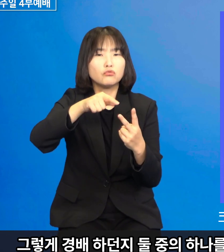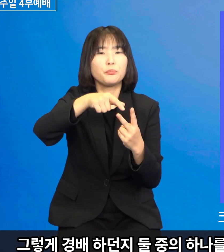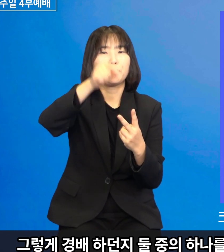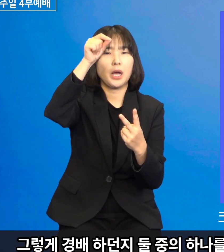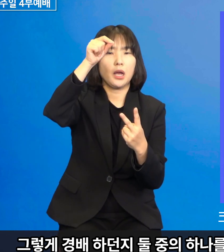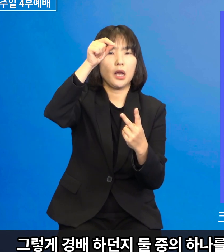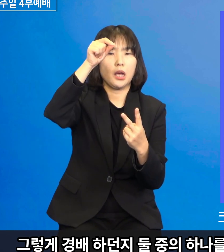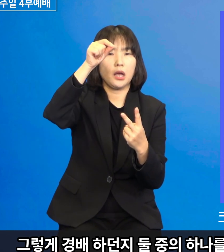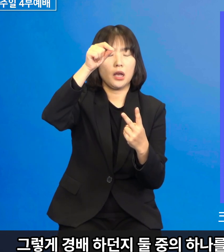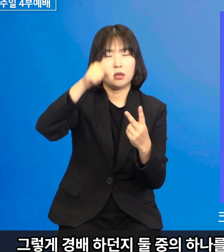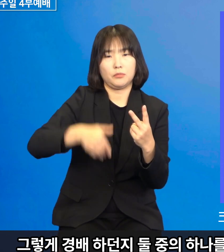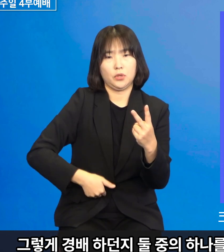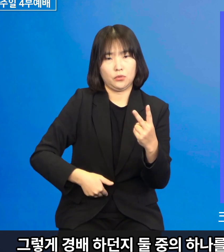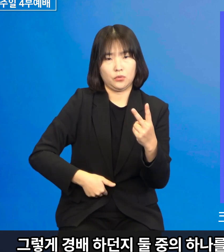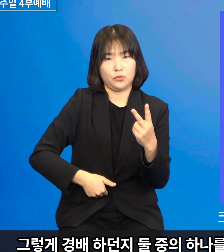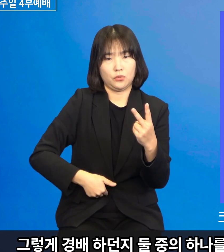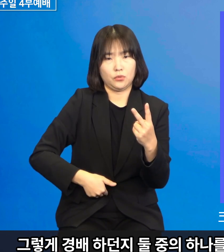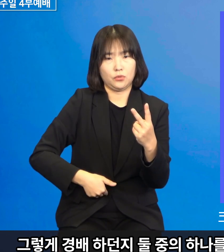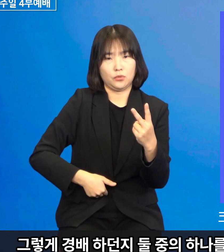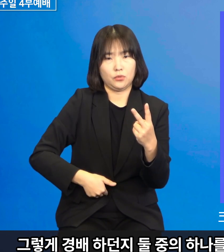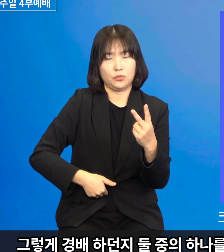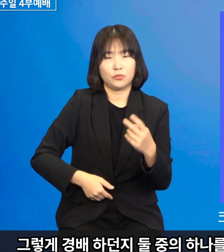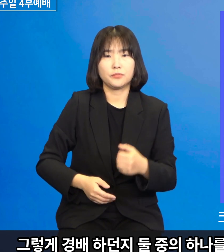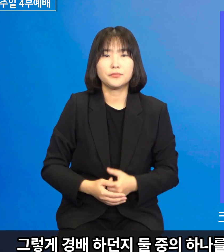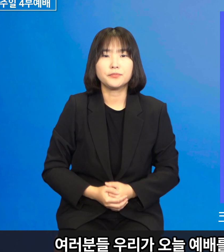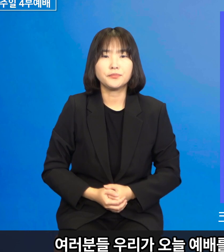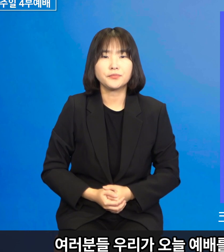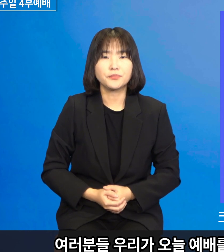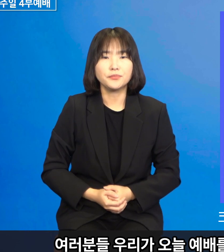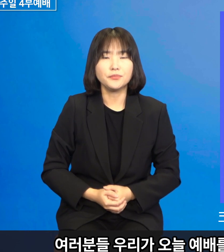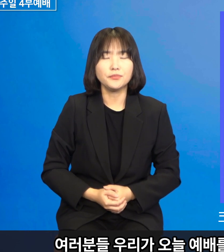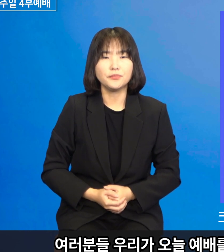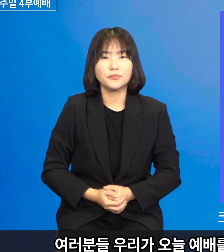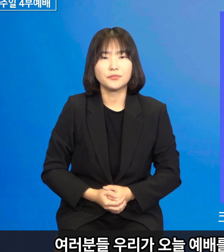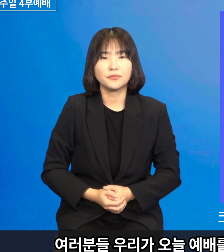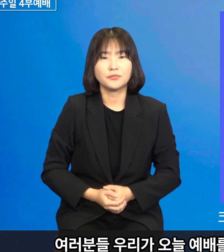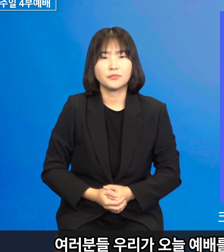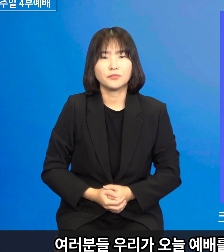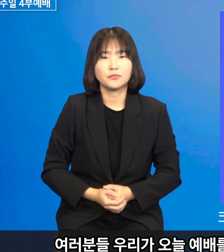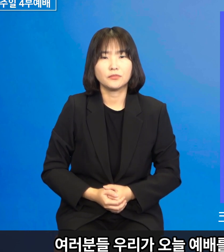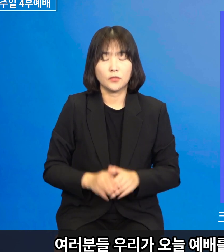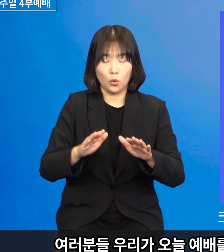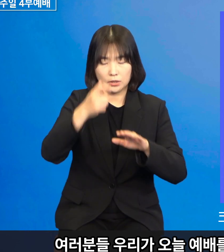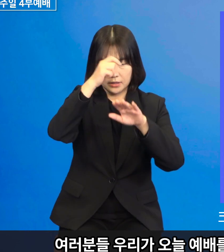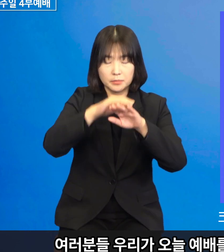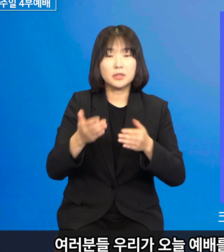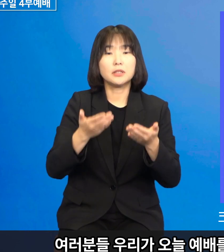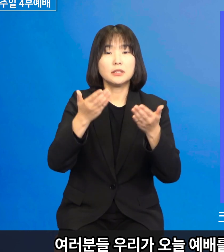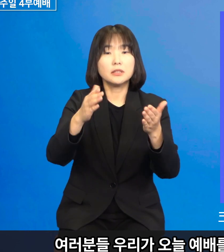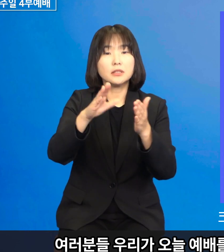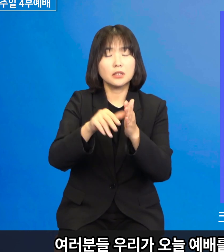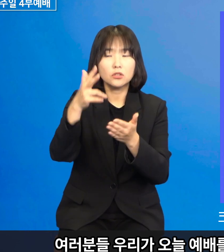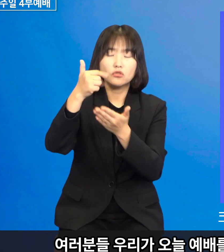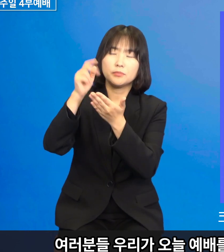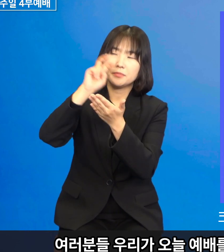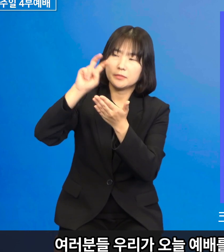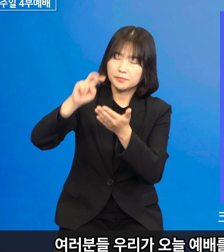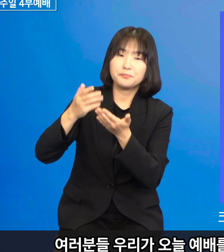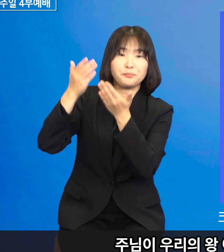하나를 선택해야 된다. 이런 얘기를 하셨어요. 여러분들, 우리가 오늘 예배를 드릴 때 주님을